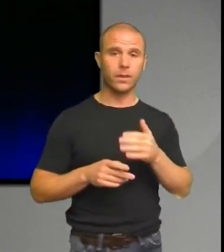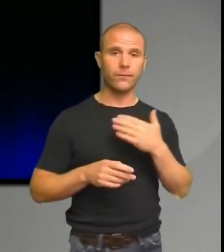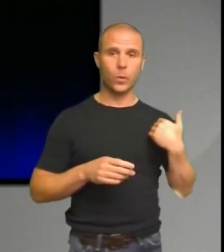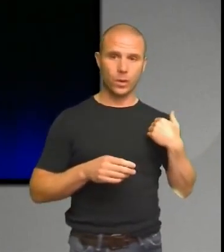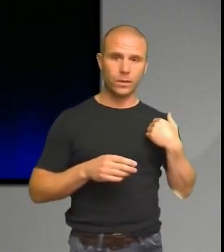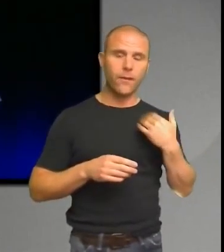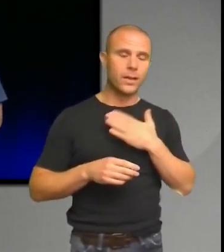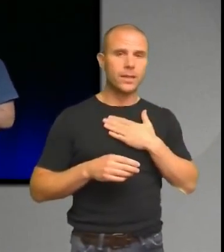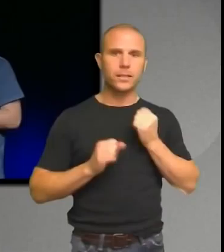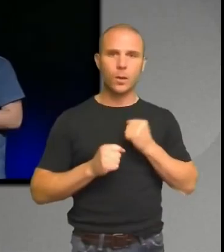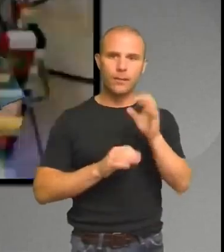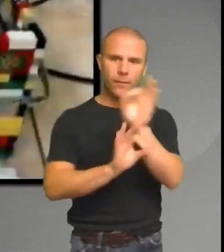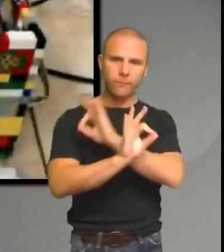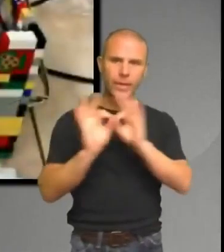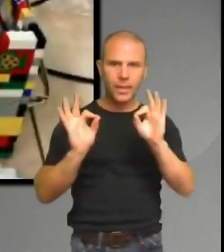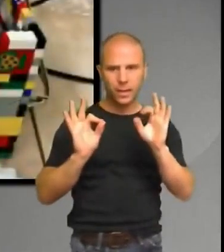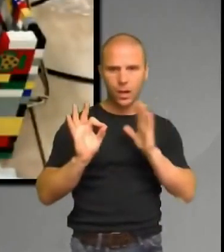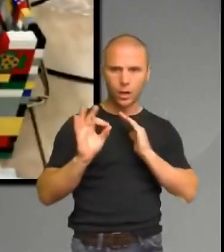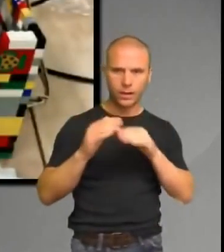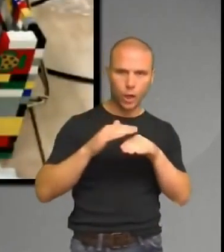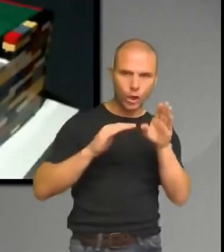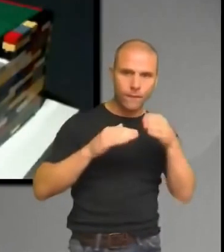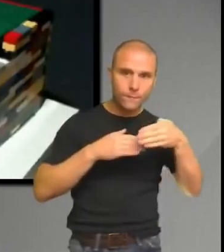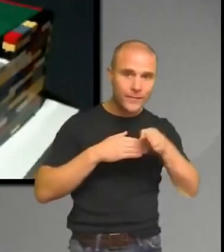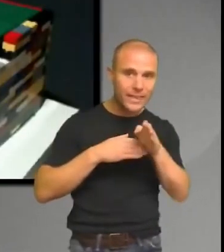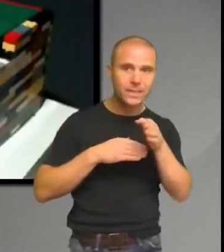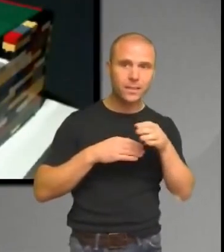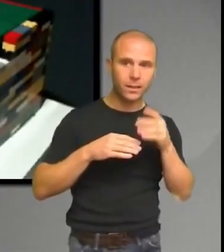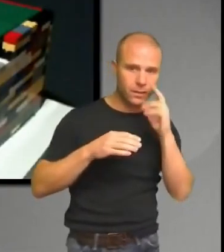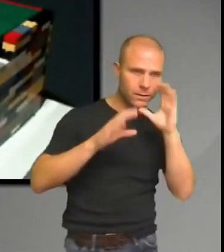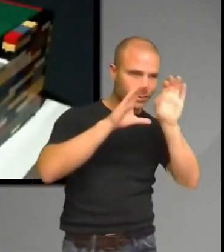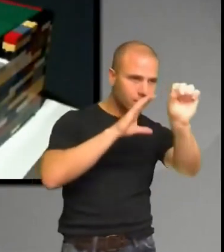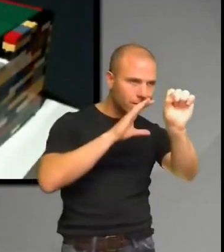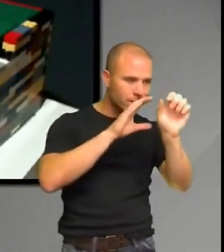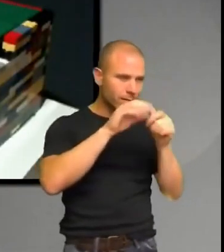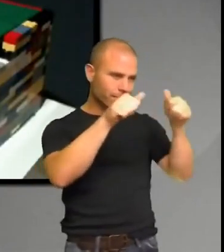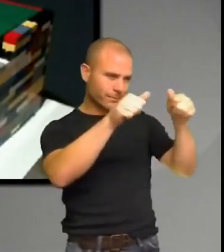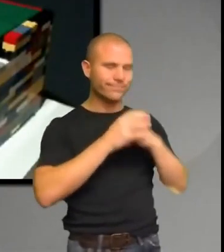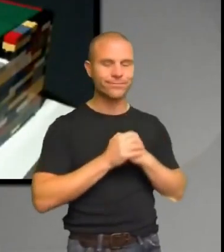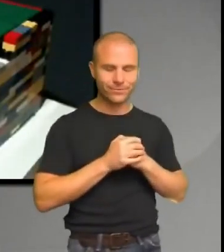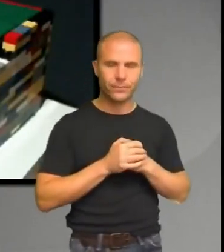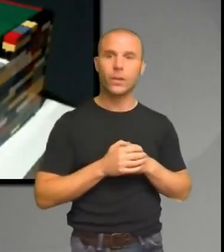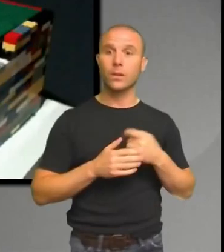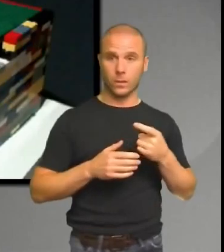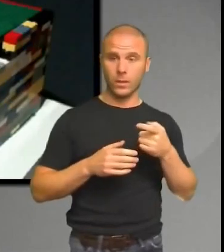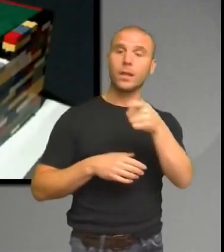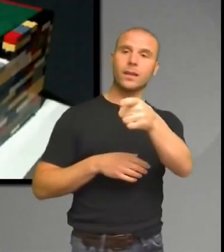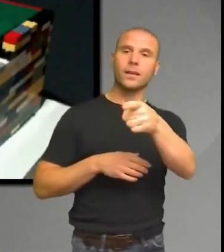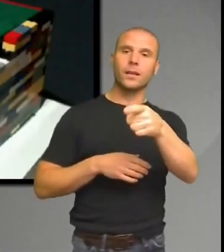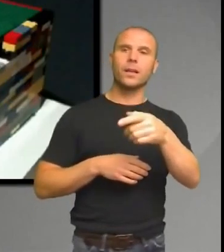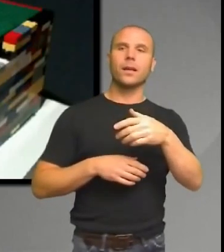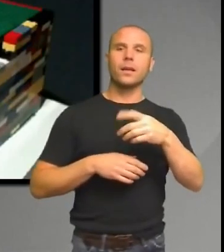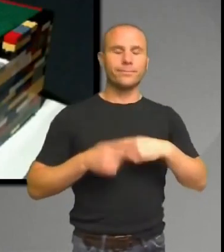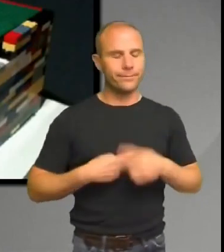höger också. Den tyckte jag var jättetrevlig. Hoppas ni också tycker det. Och här har vi då datorn i när den är klar då.